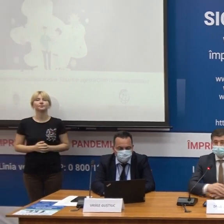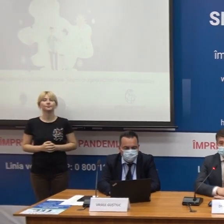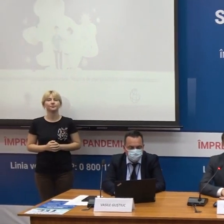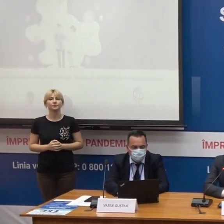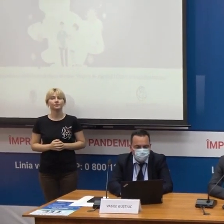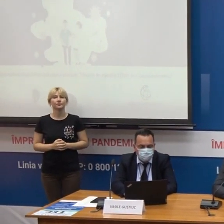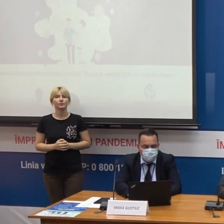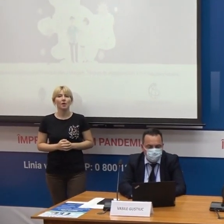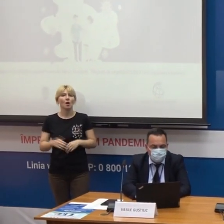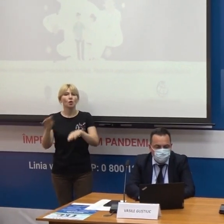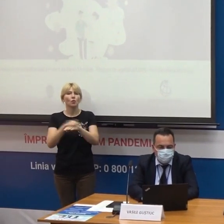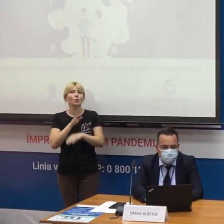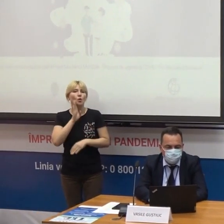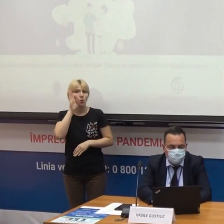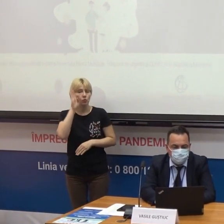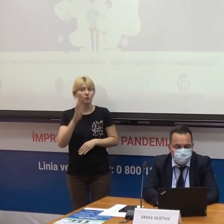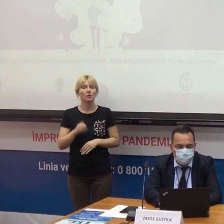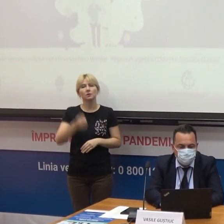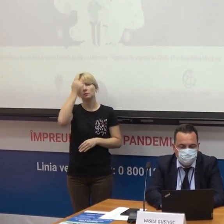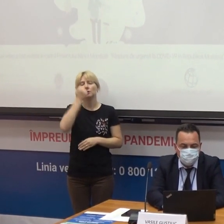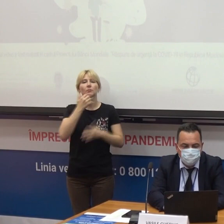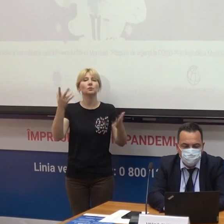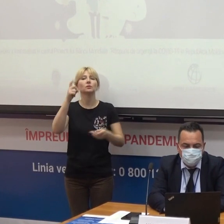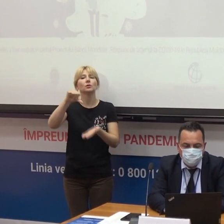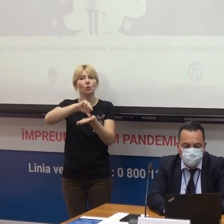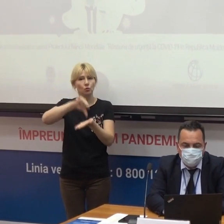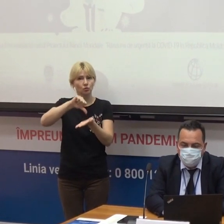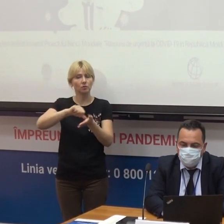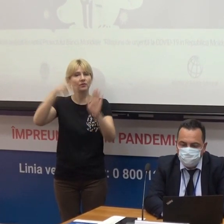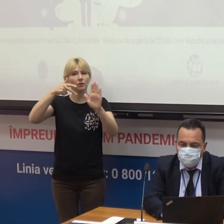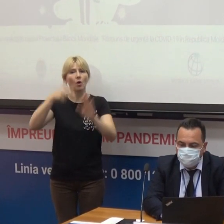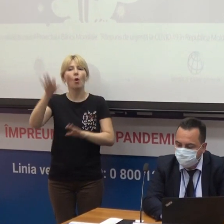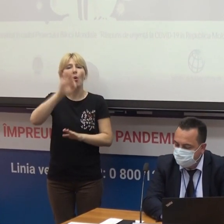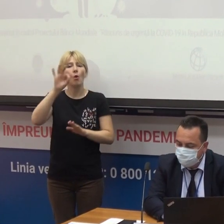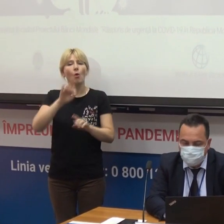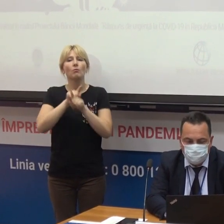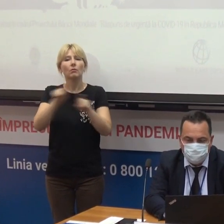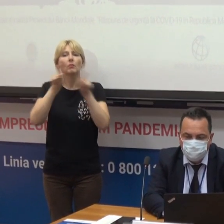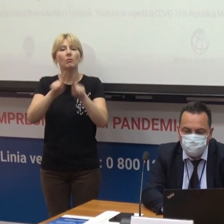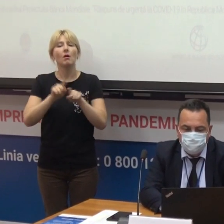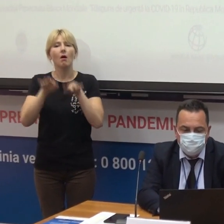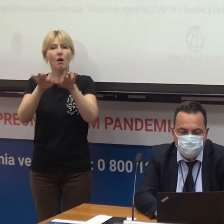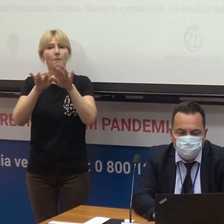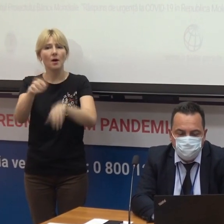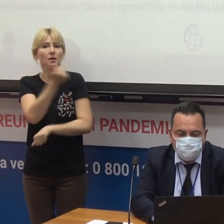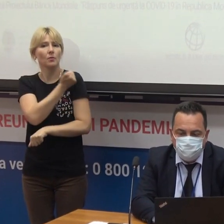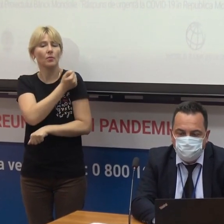Bună dimineața! Vă mulțumim pentru participare la conferința de presă privind derularea campaniei de vaccinare în Republica